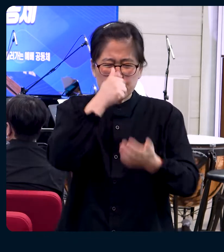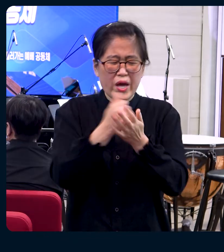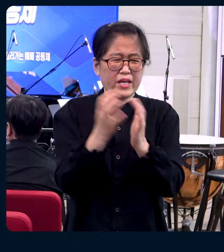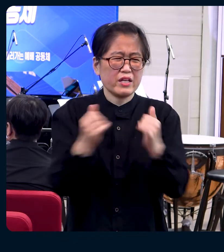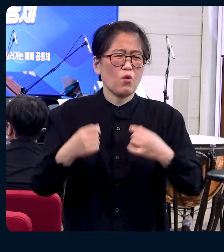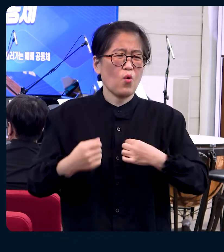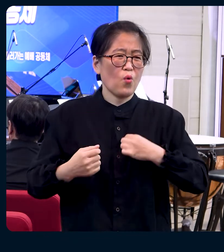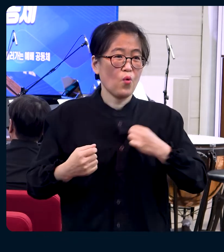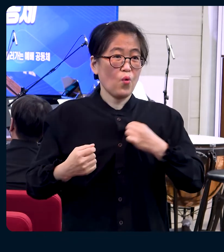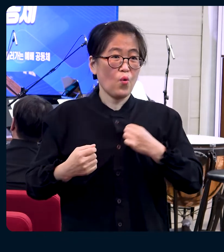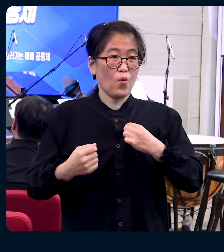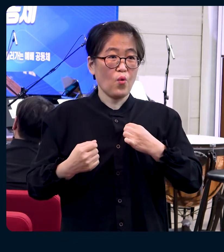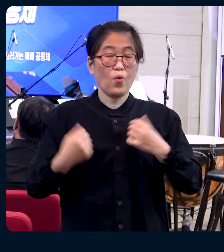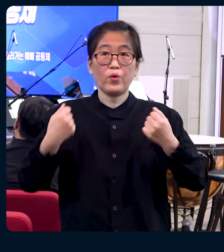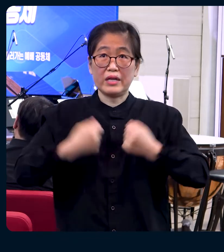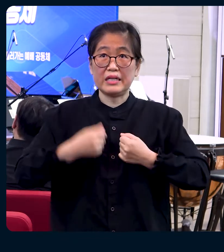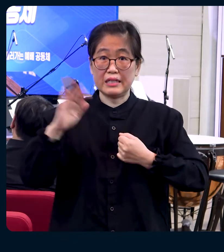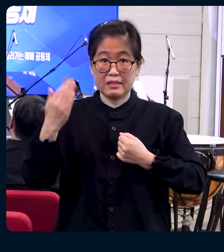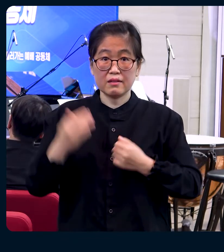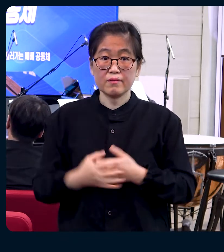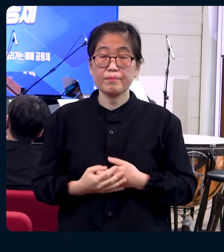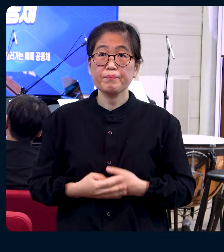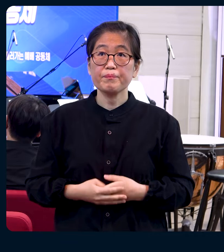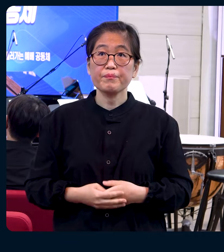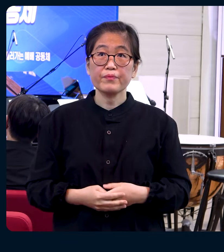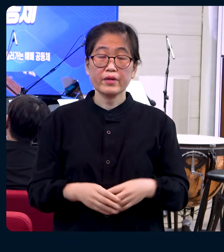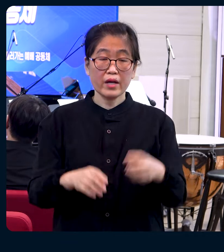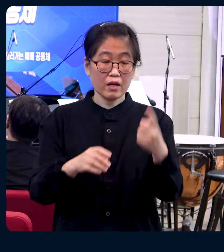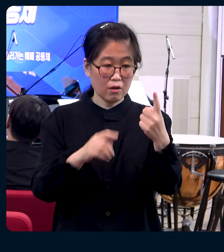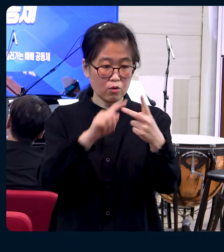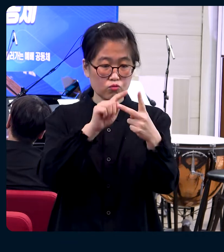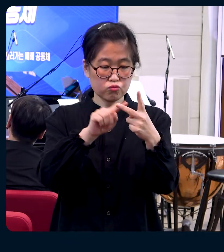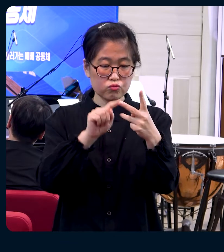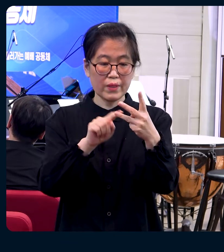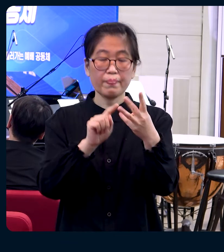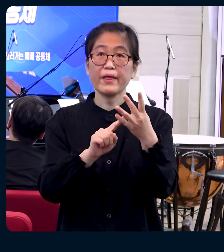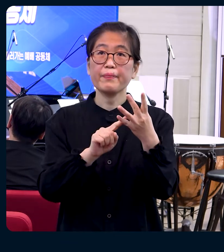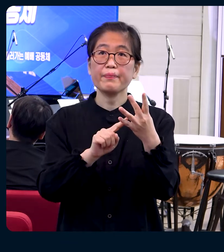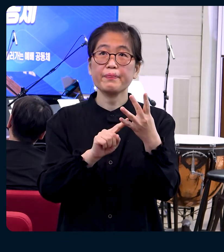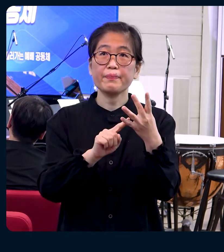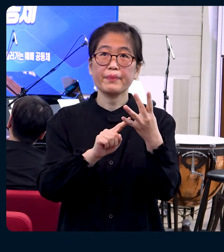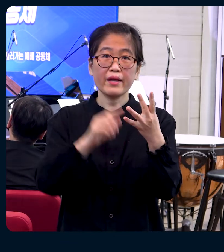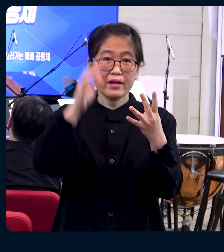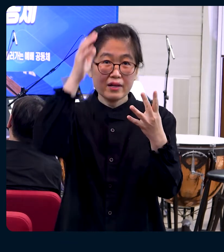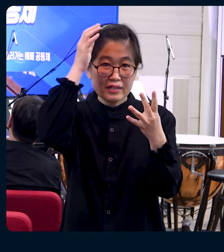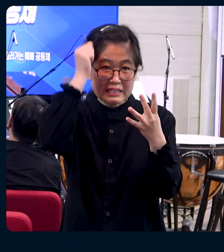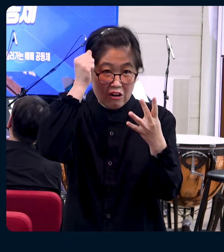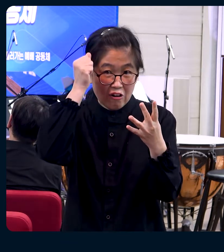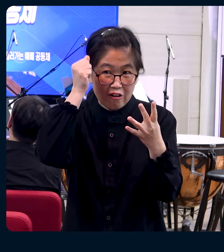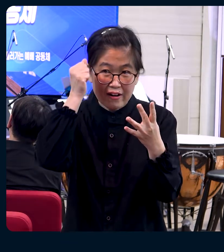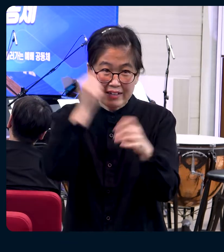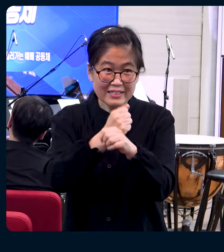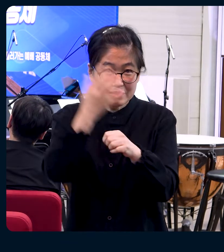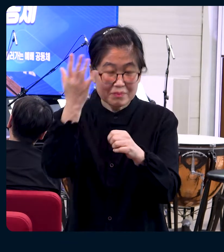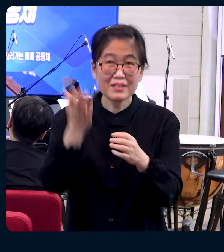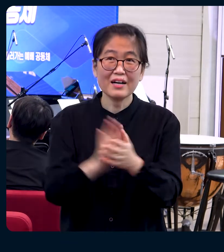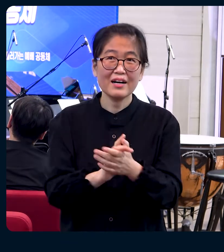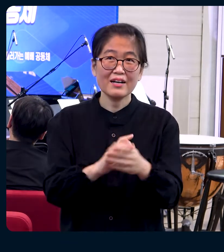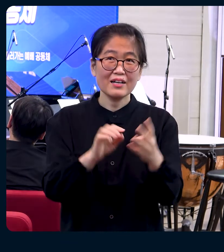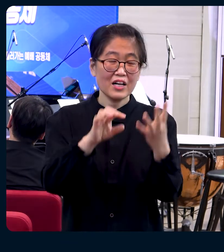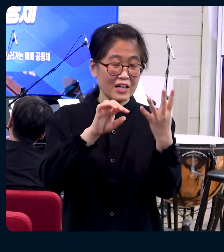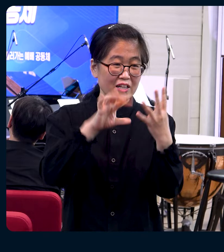것입니다. 여기까지 지금 4가지 옷을 설명드렸는데 여러분이 물론 다 외울 거라고 기대하진 않습니다.